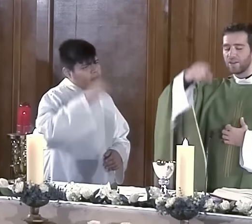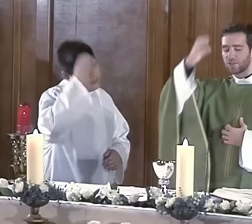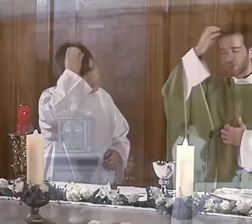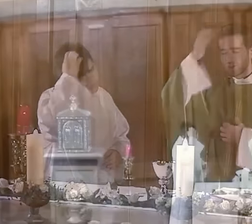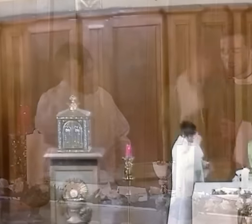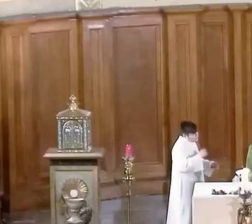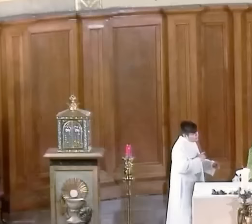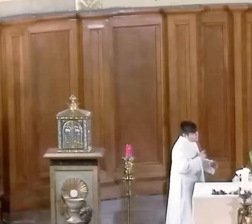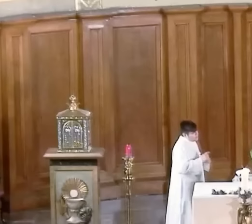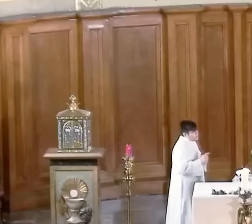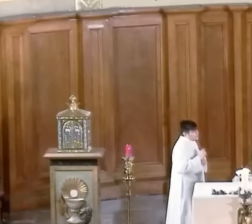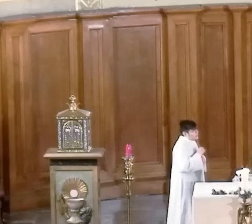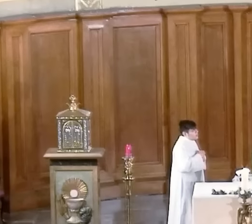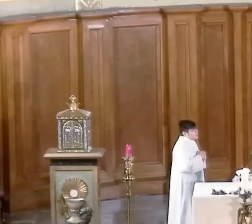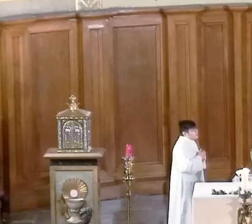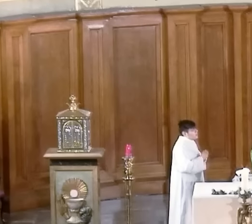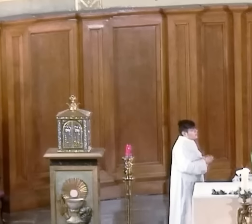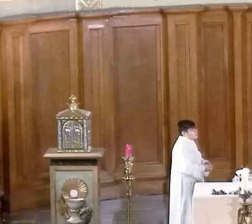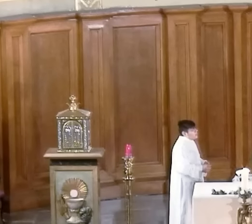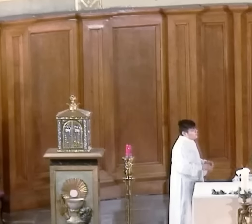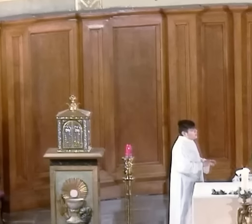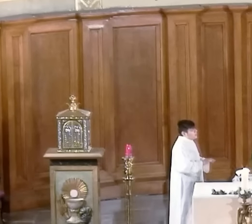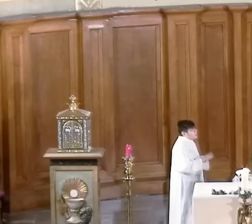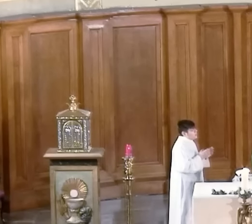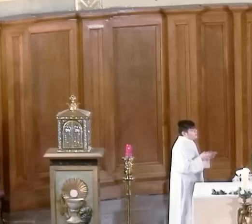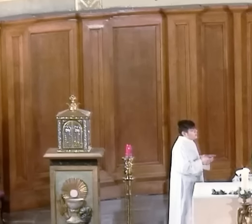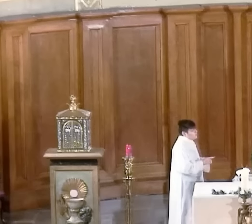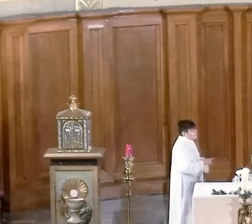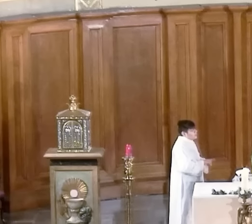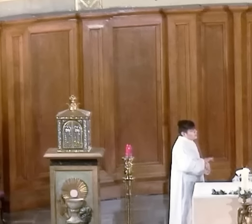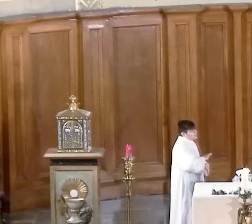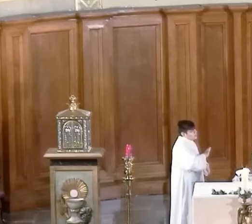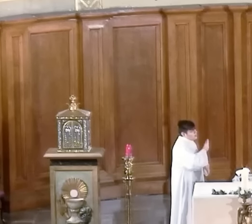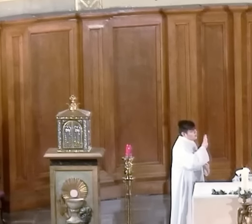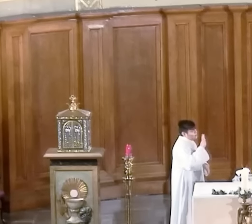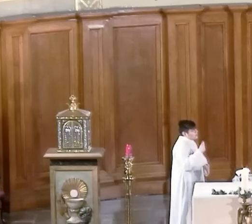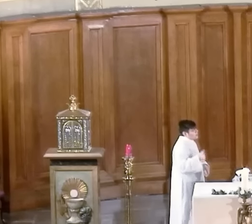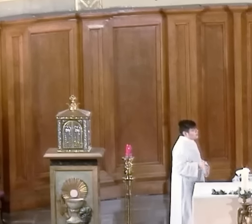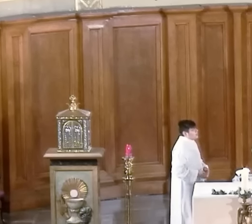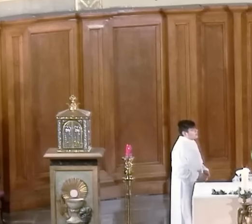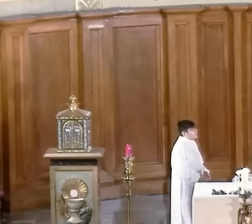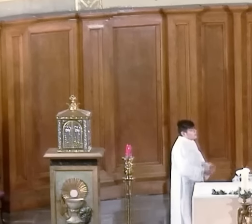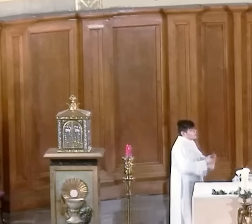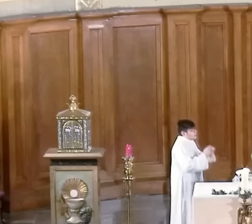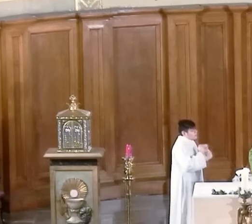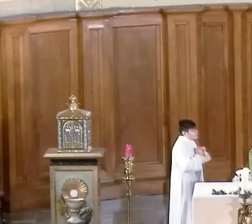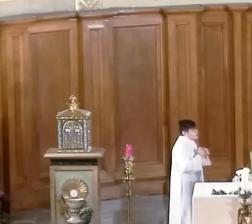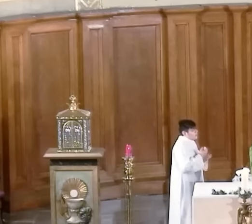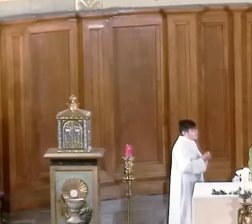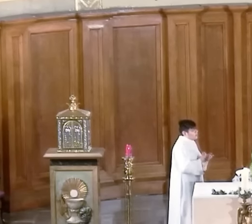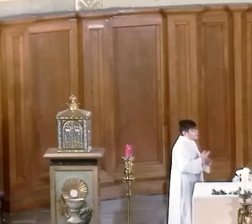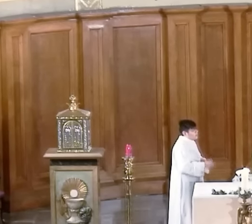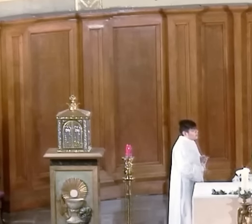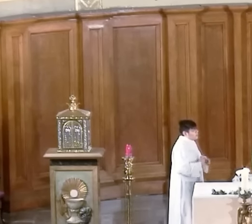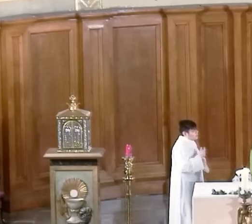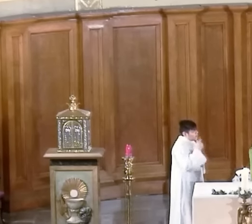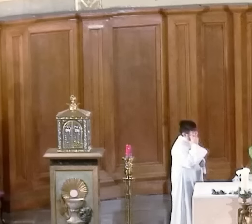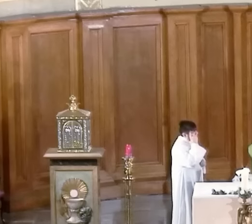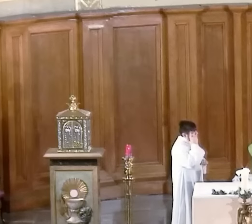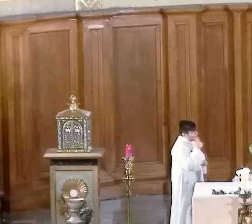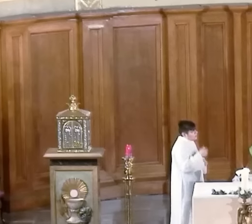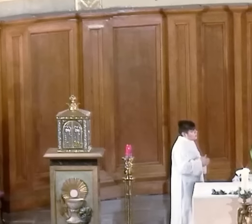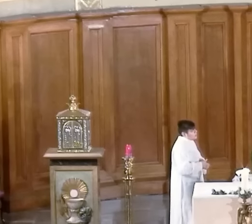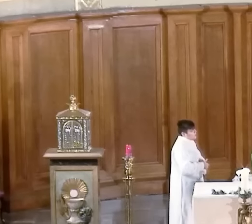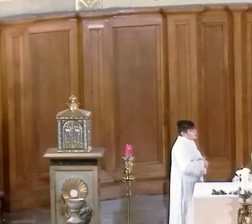Venga a nosotros tu reino. Hágase tu voluntad en la tierra como en el cielo. Danos hoy nuestro pan